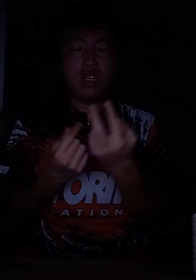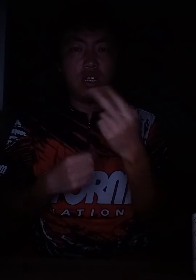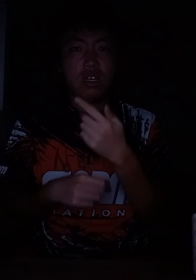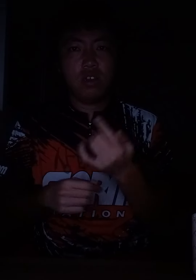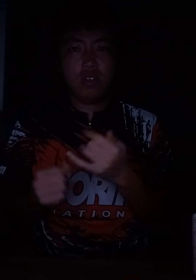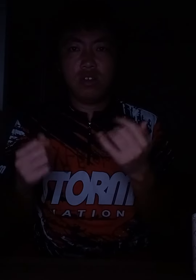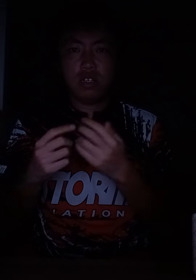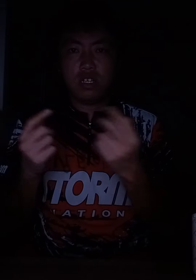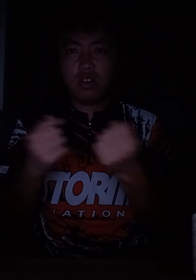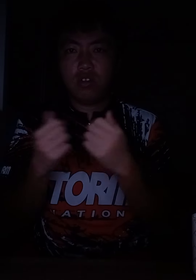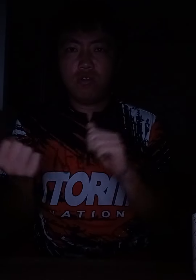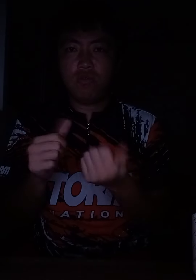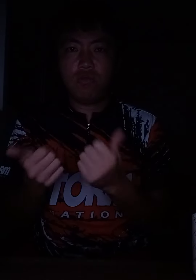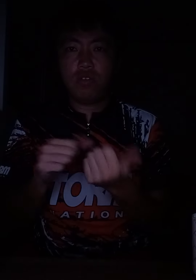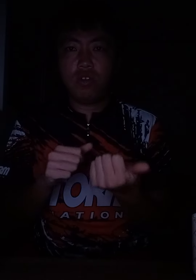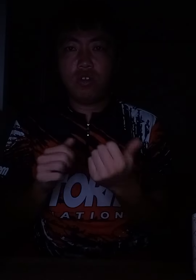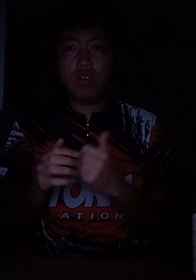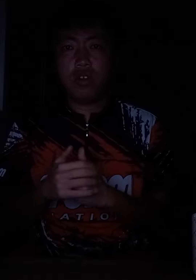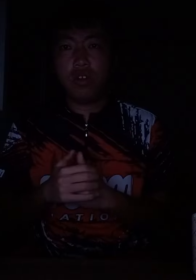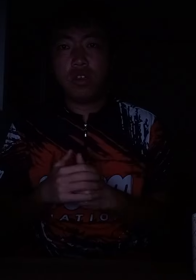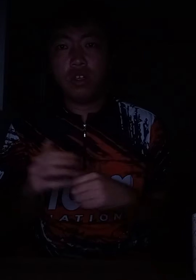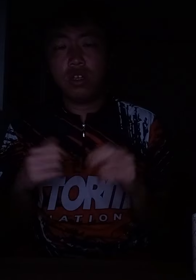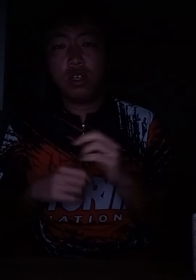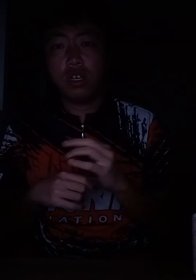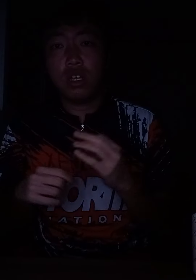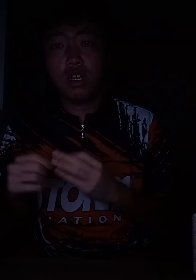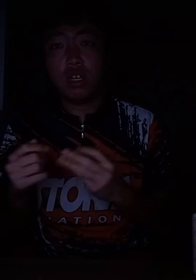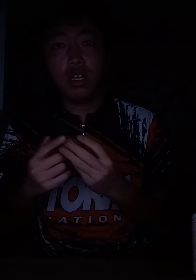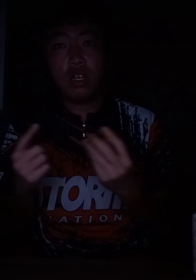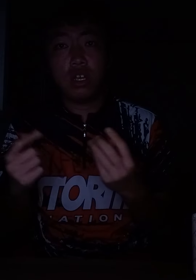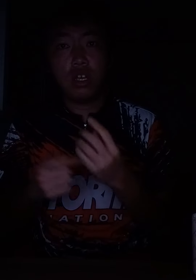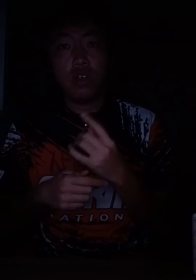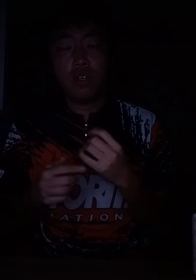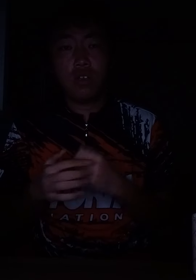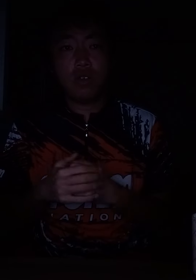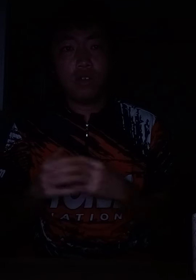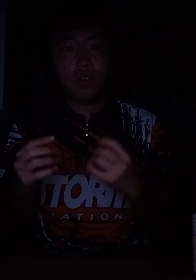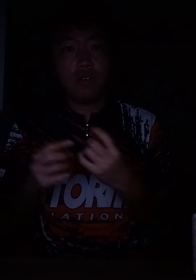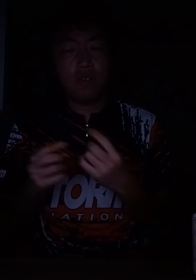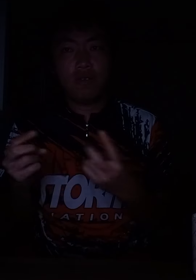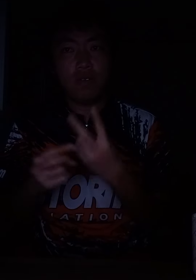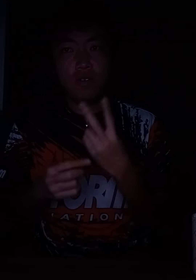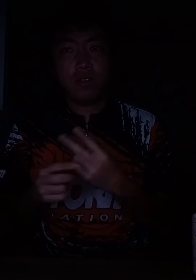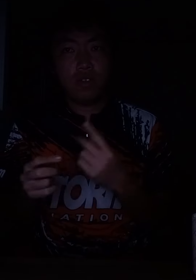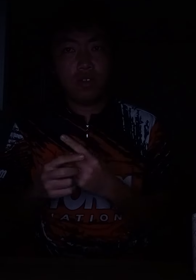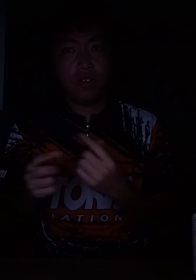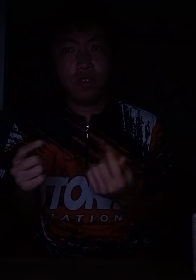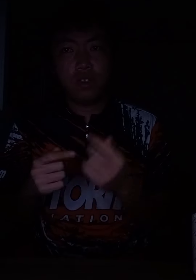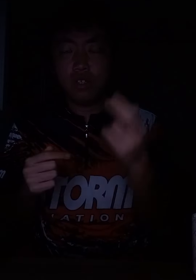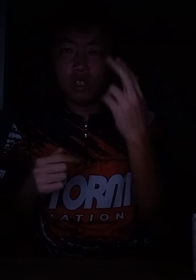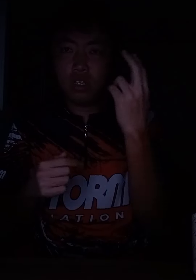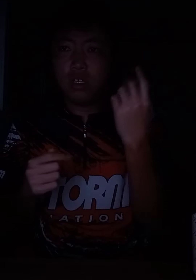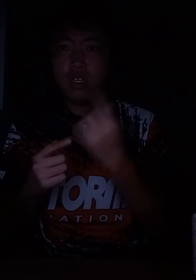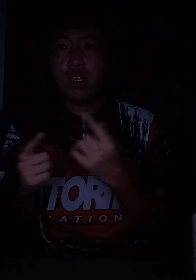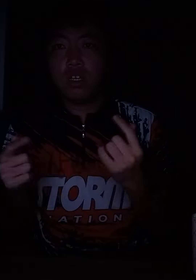씨가 차에 치여 숨졌고 운전자 55살 윤모 씨와 동승자 2명이 크게 다쳤습니다.